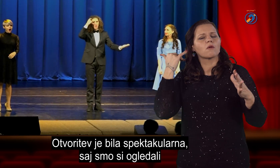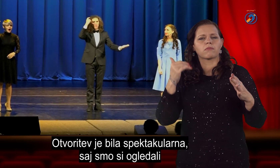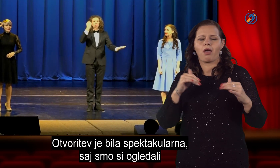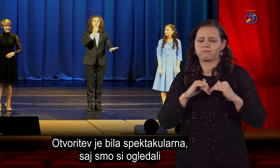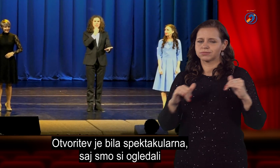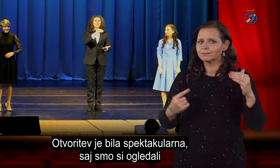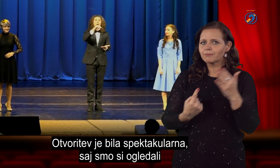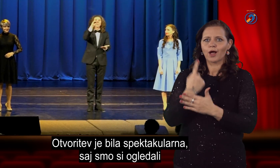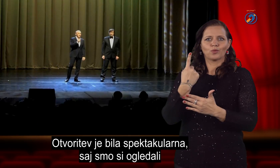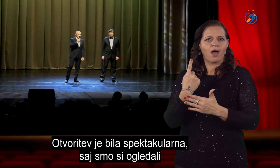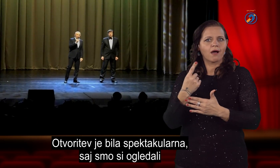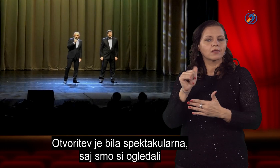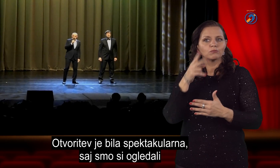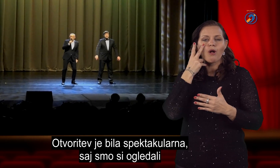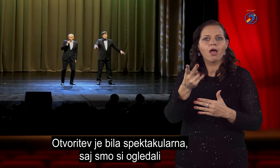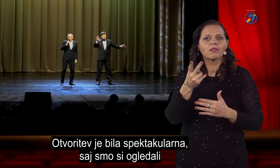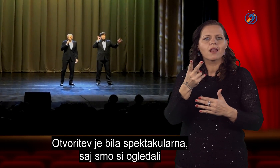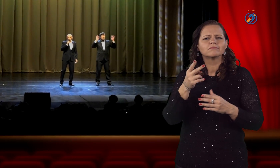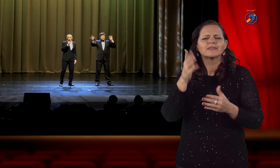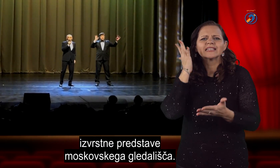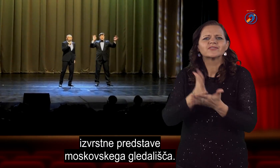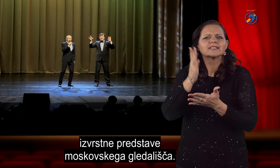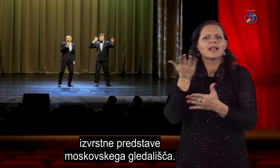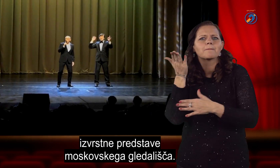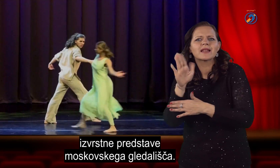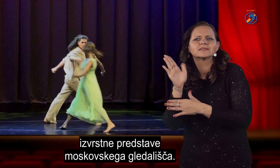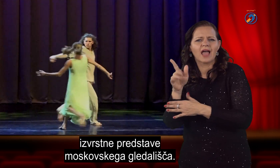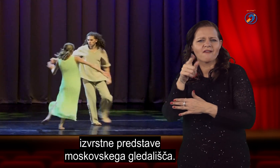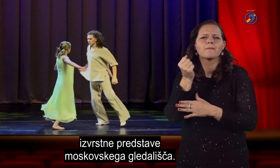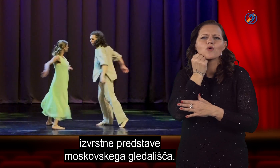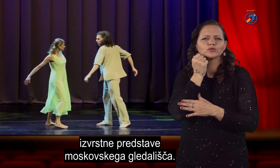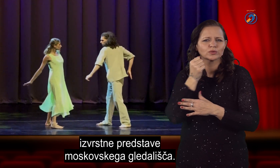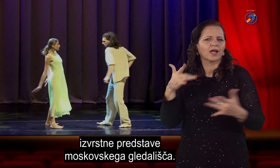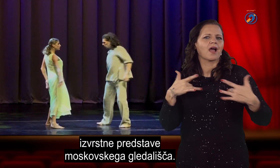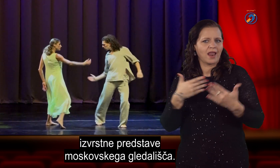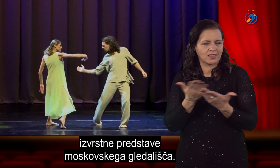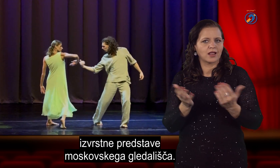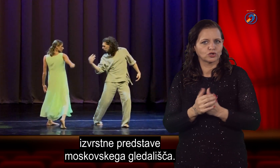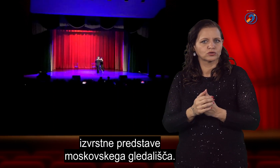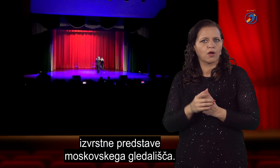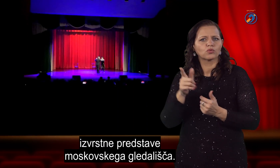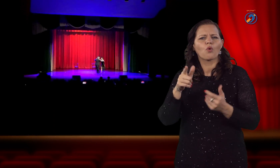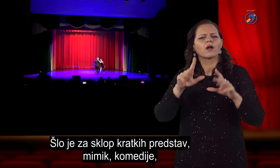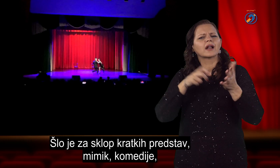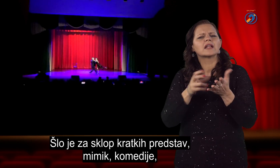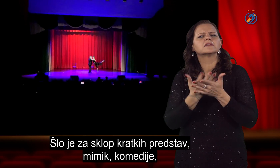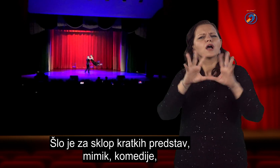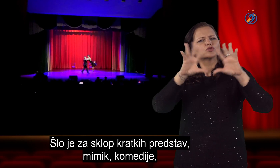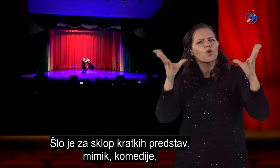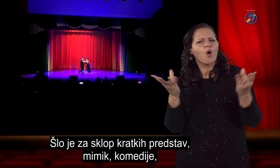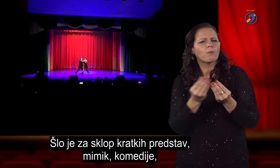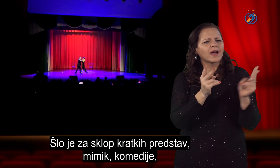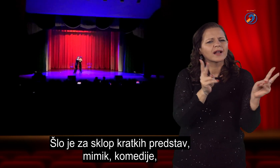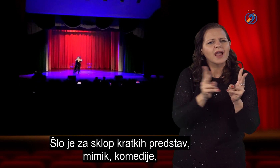Otvoritev je bila spektakularna, saj smo si ogledali izvrstne predstave moskovskega gledališča. Šlo je za